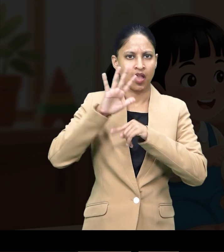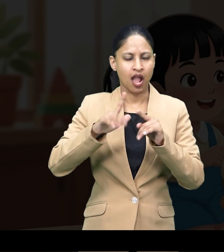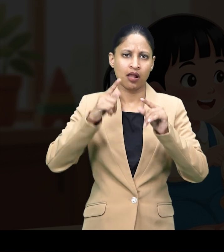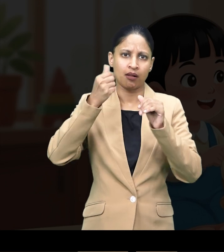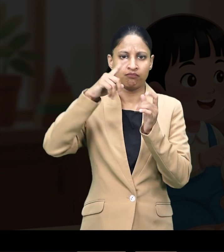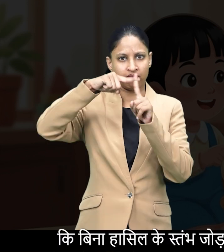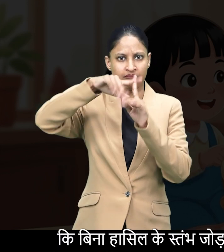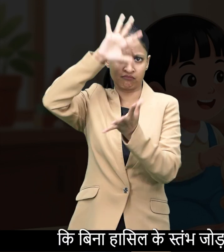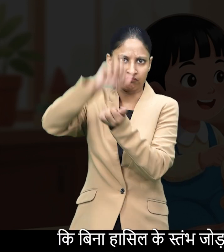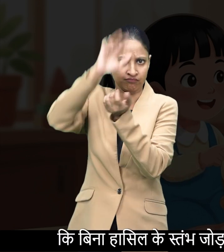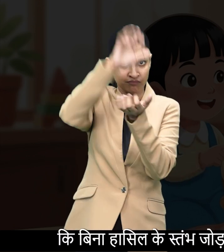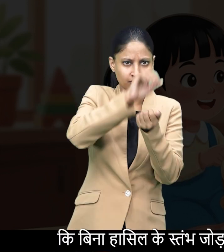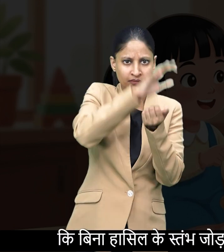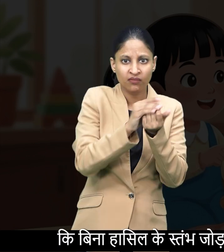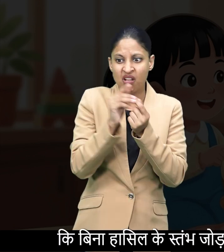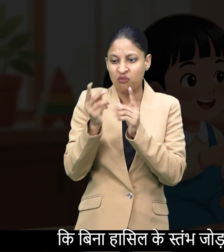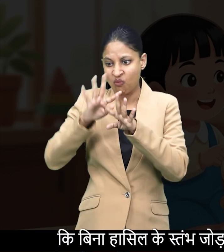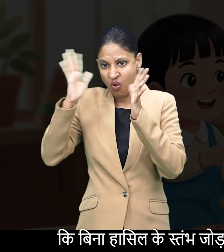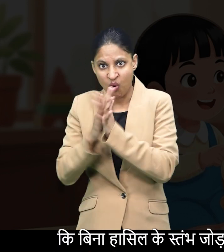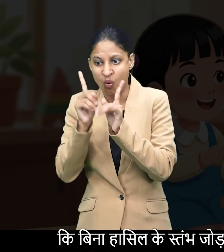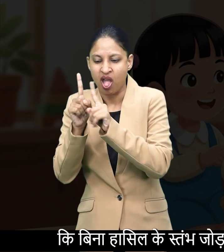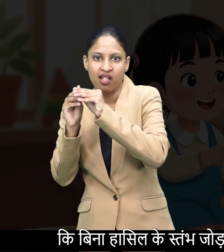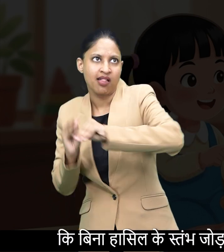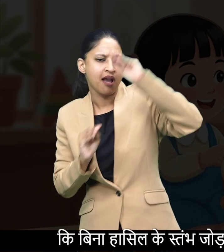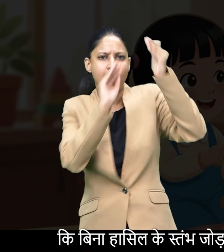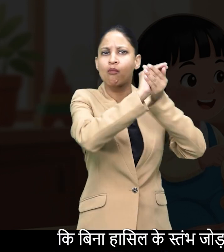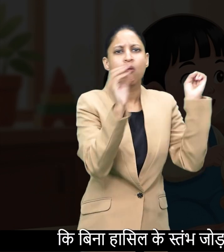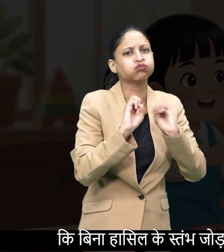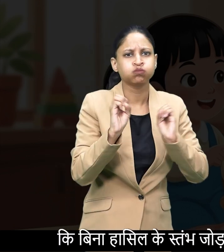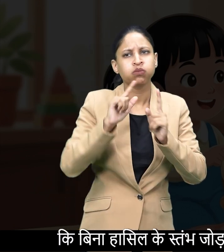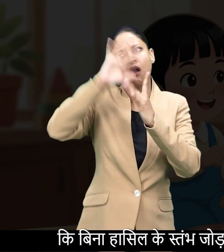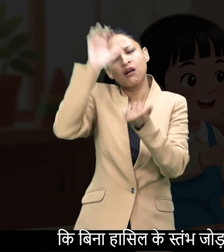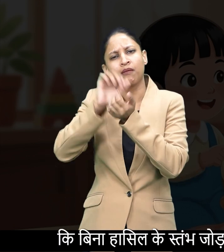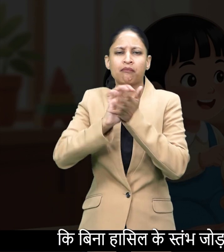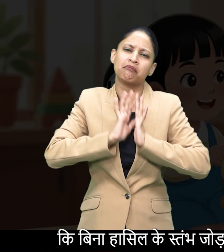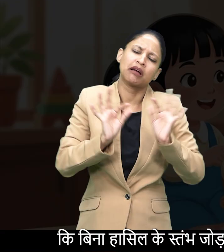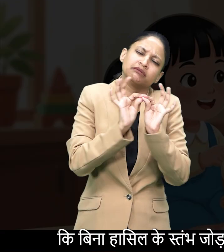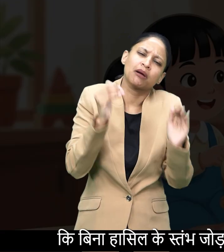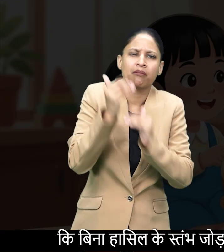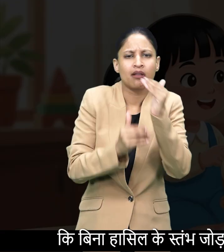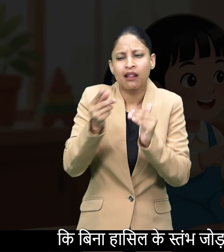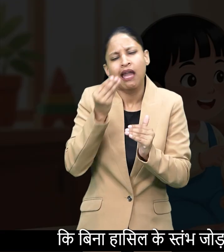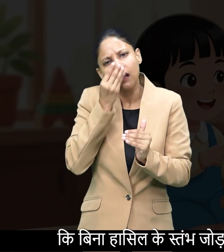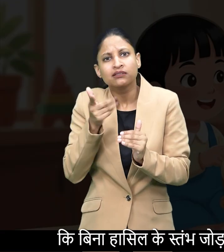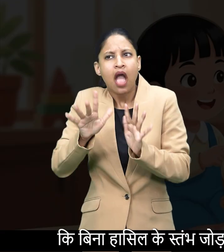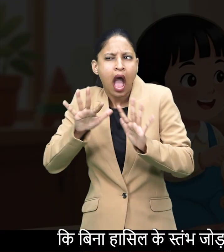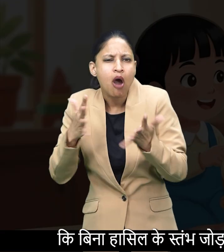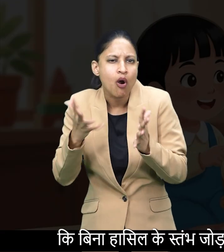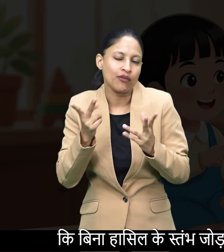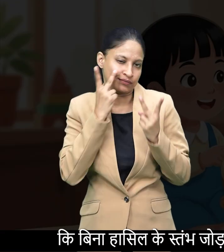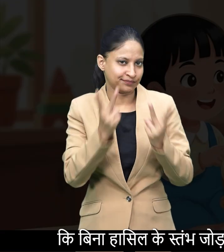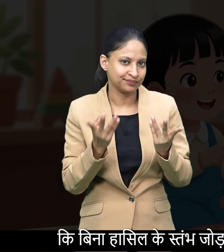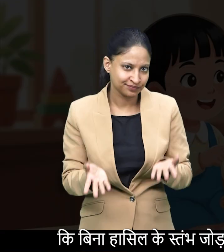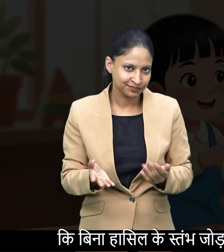आइए देखते हैं कि बिना हासिल के स्तंभ जोड़ का उपयोग करके उन्हें चरण दर चरण कैसे जोड़ा जाए।